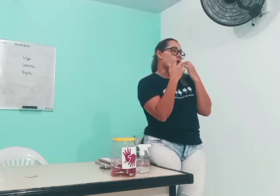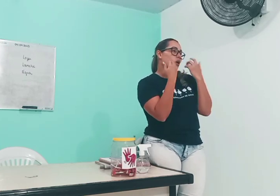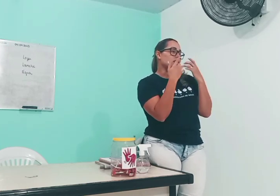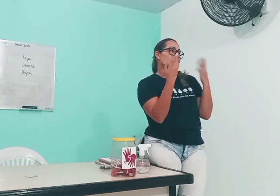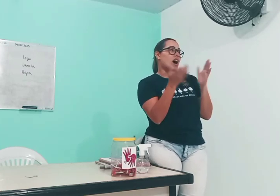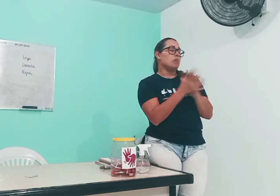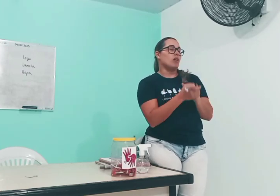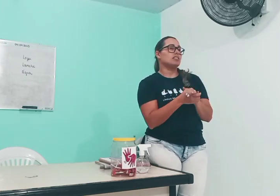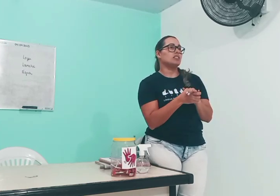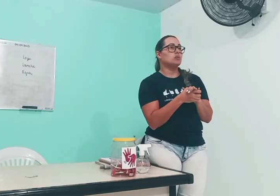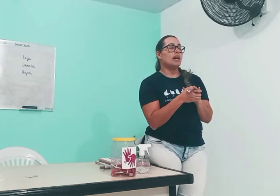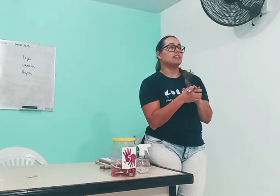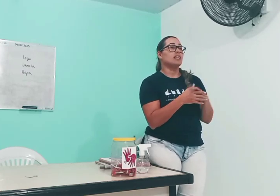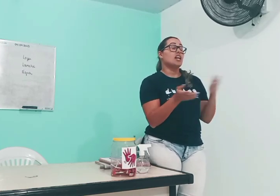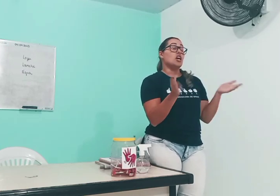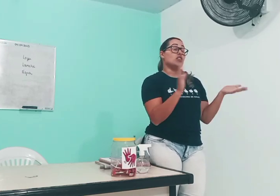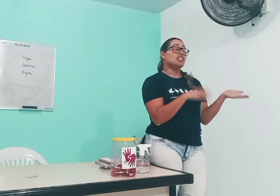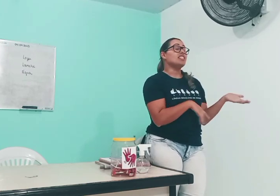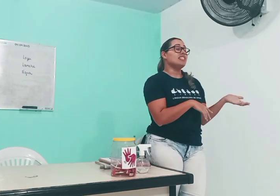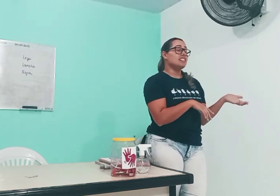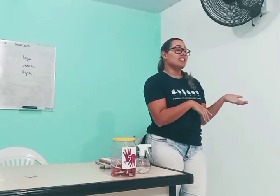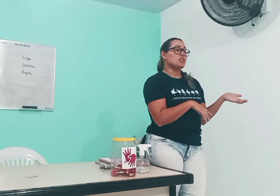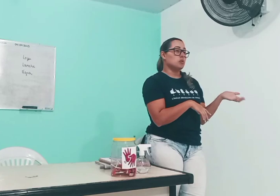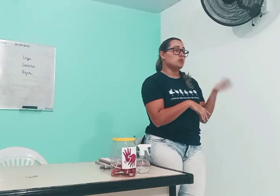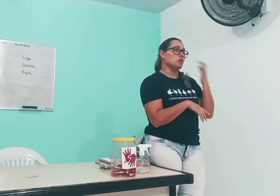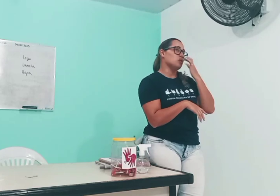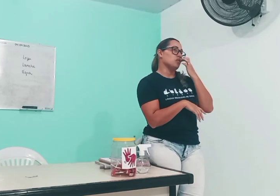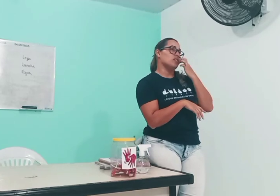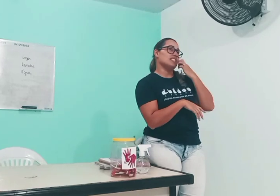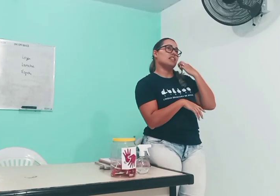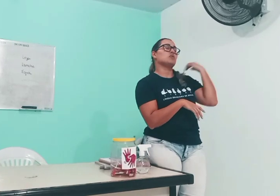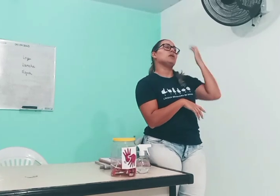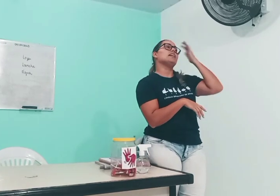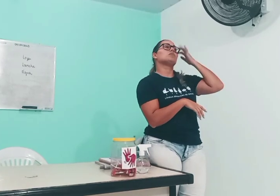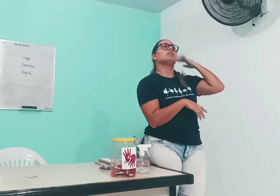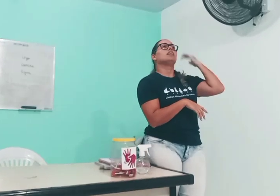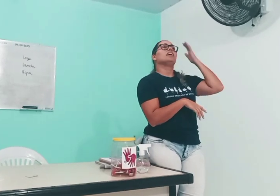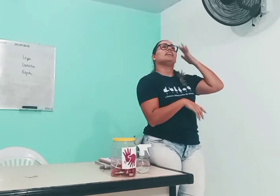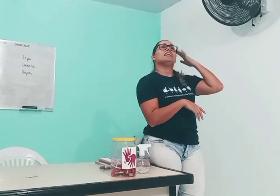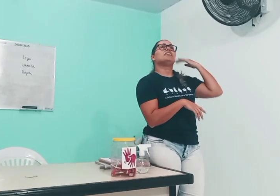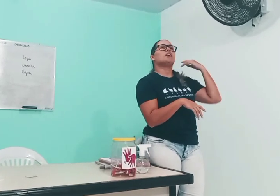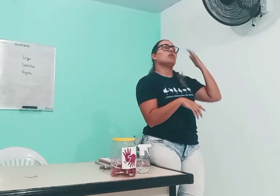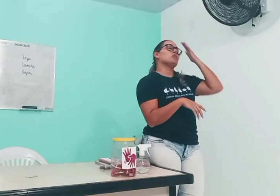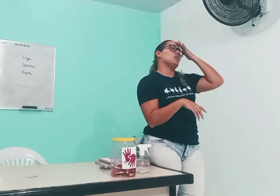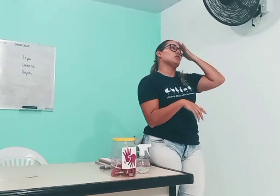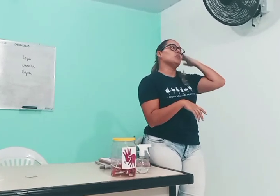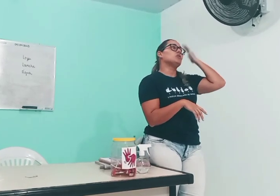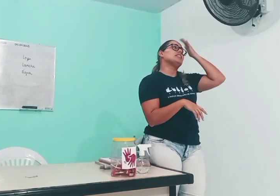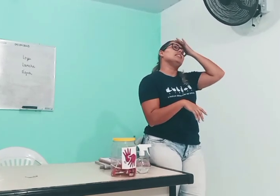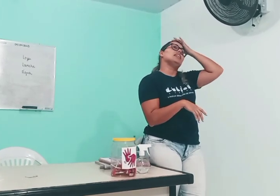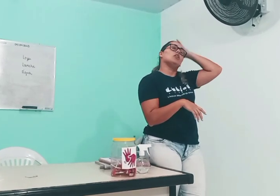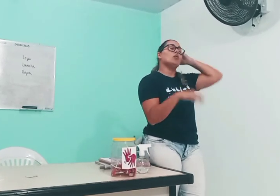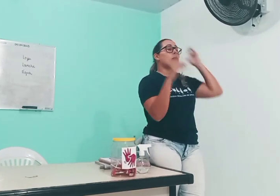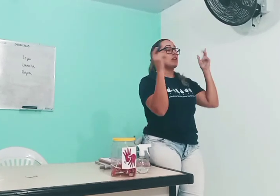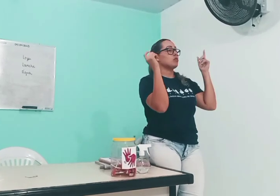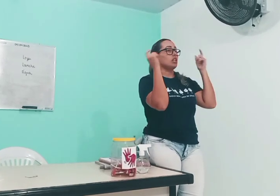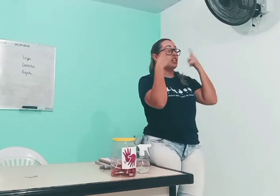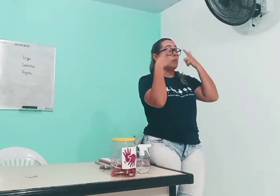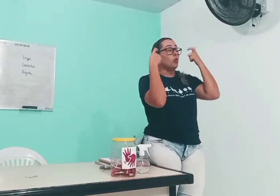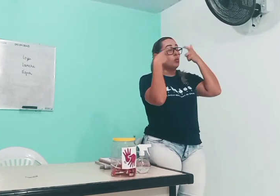todo e tal, por causa das doenças. Eu já tinha esse costume de não fazer isso mesmo. Então, eu sou muito assim, né, eu não passo, gente, a mão no